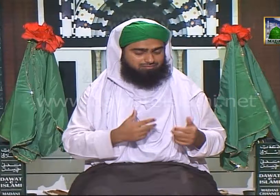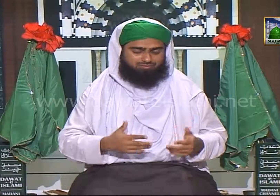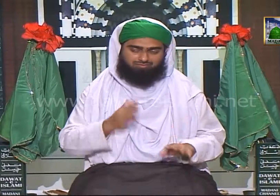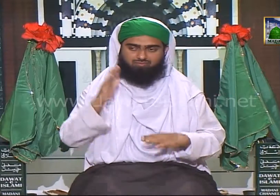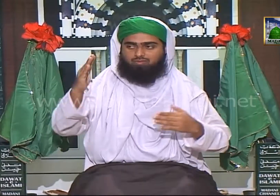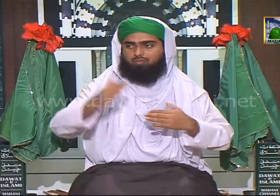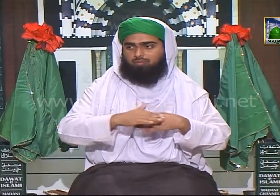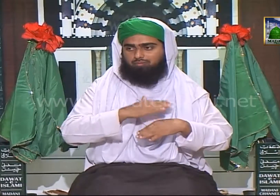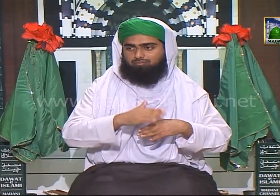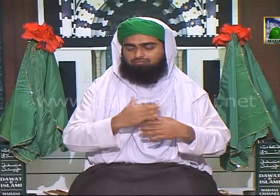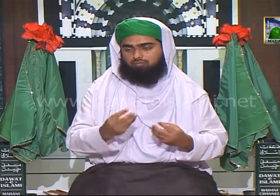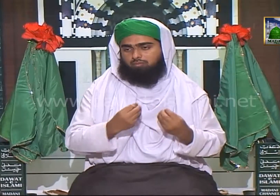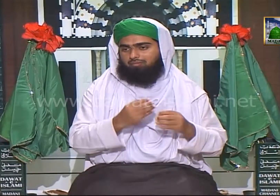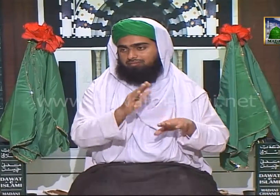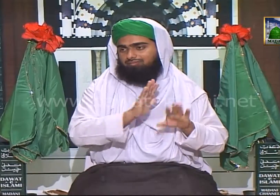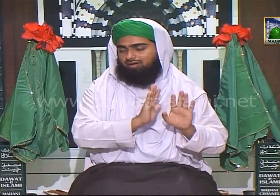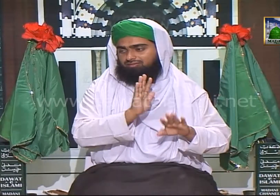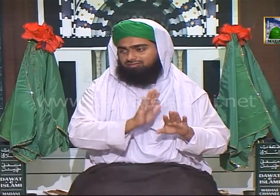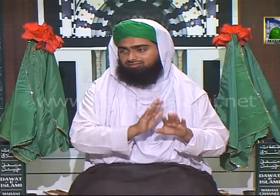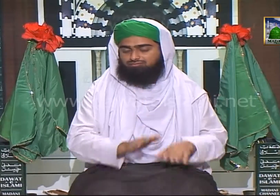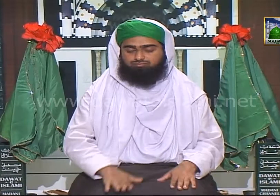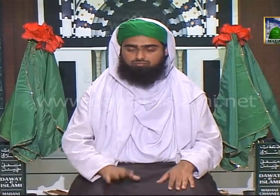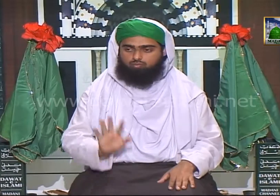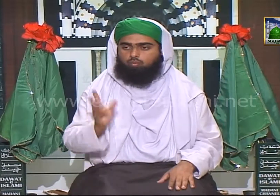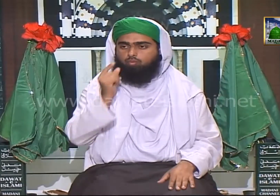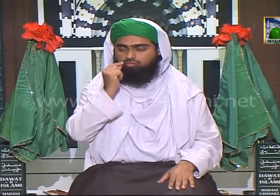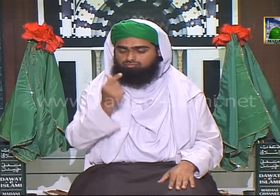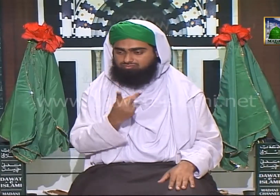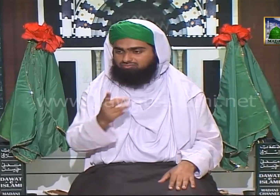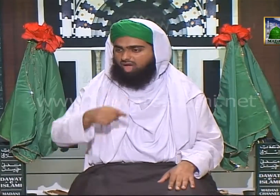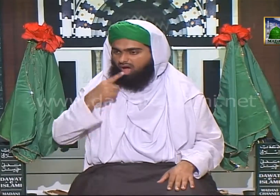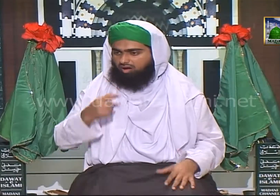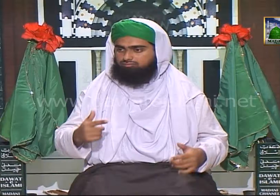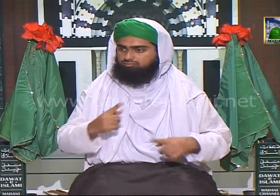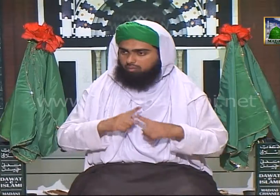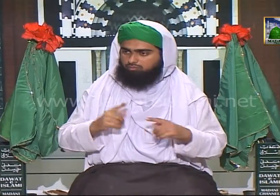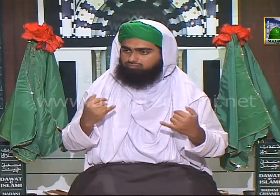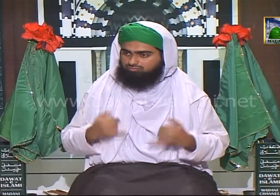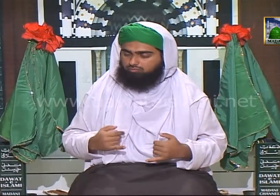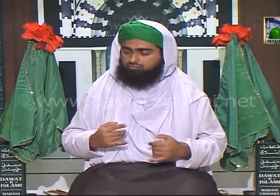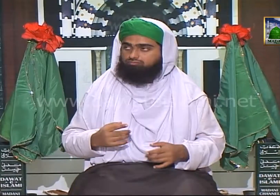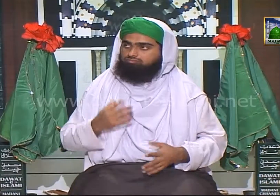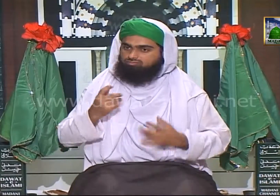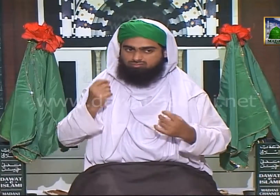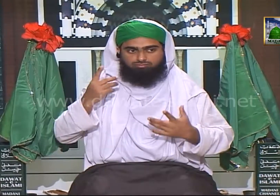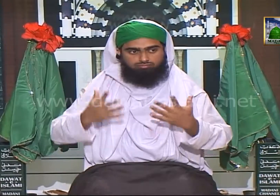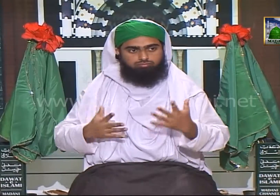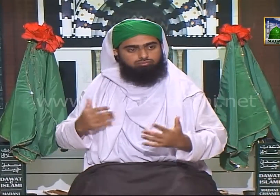جو بھی ہو خوش ہو جائے گا. اور اگر کسی کے تاثرات اچھے نہیں ہوئے کہ یہ وزیر شریر ہے, اس نے کہہ دیا, بس اس کی